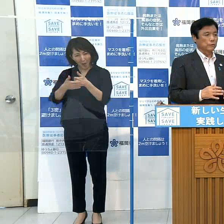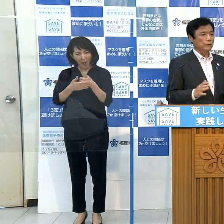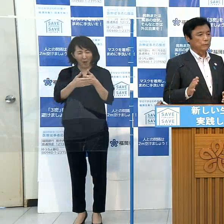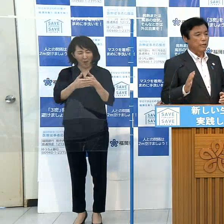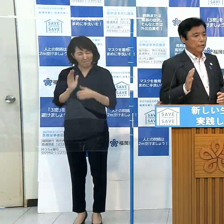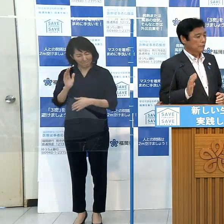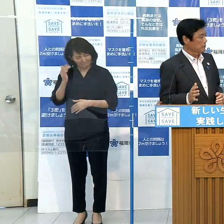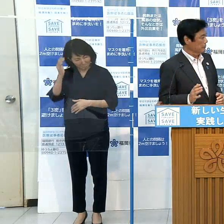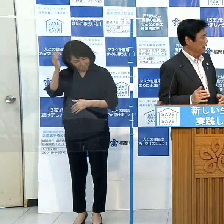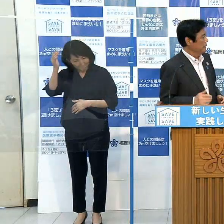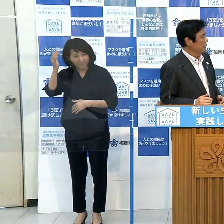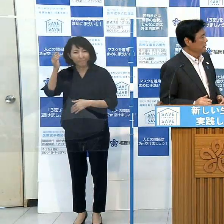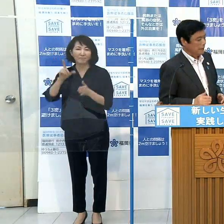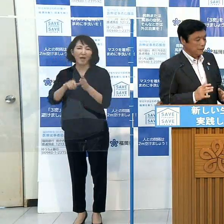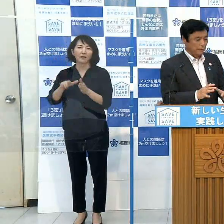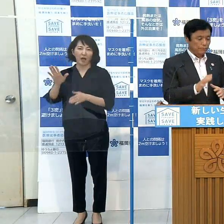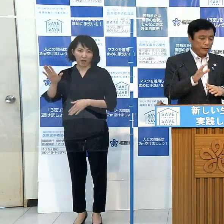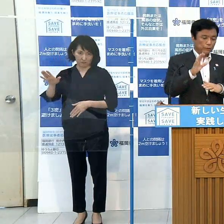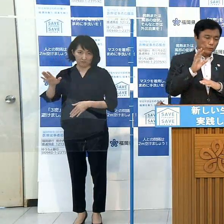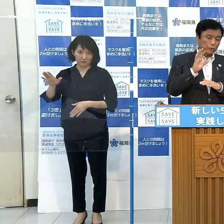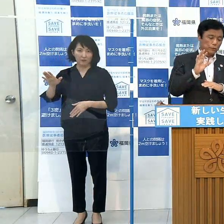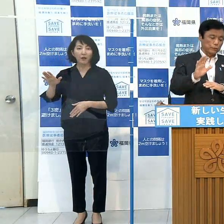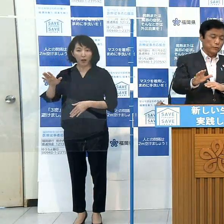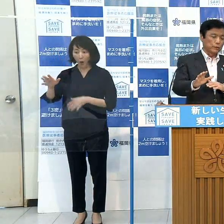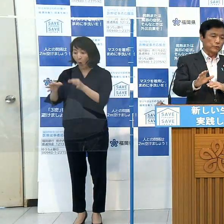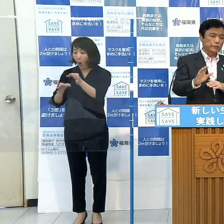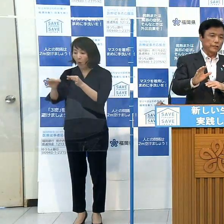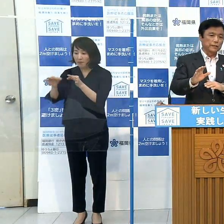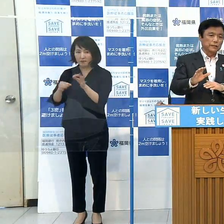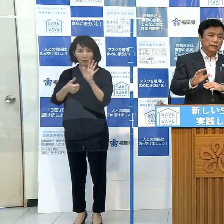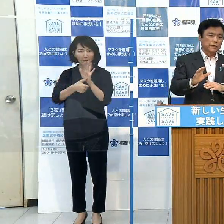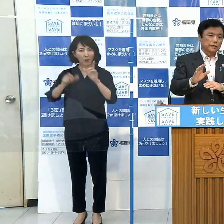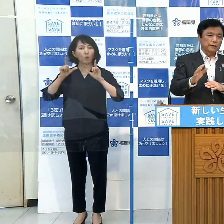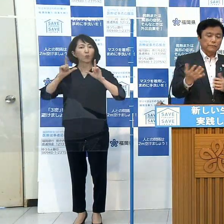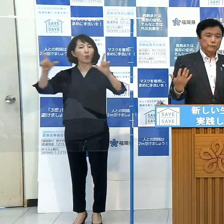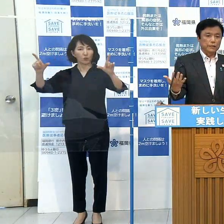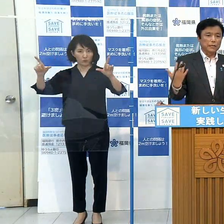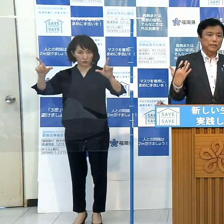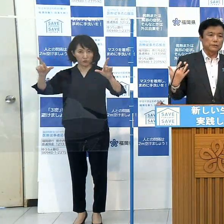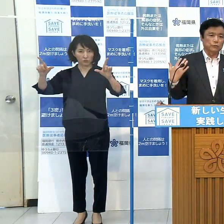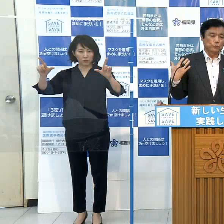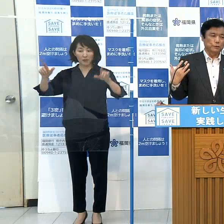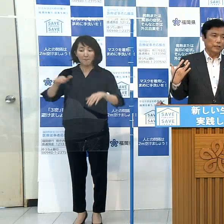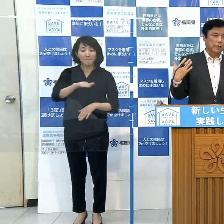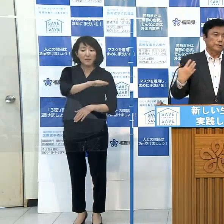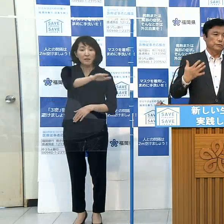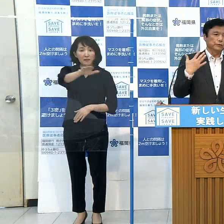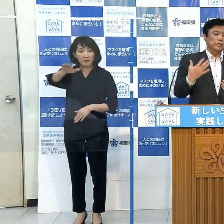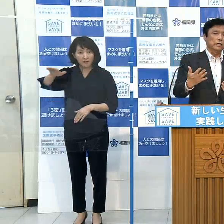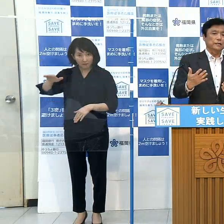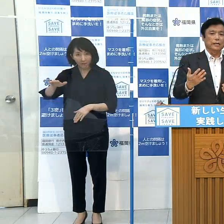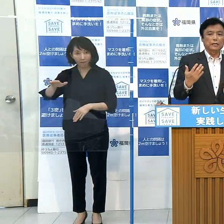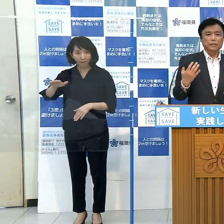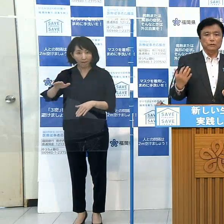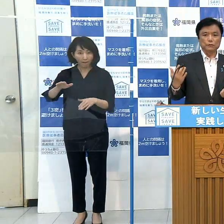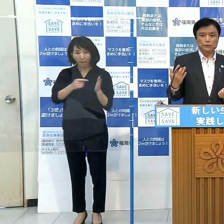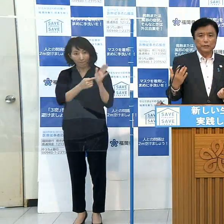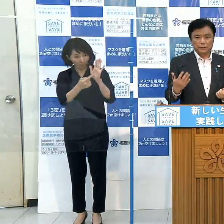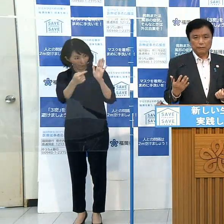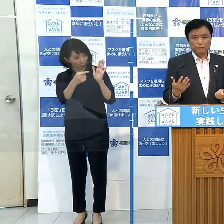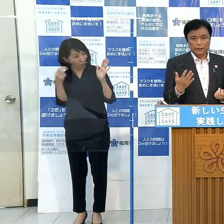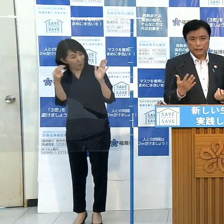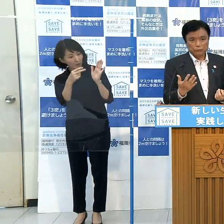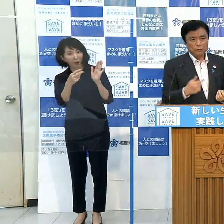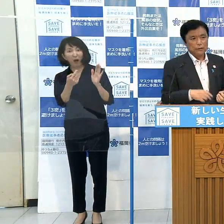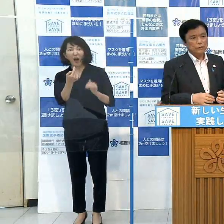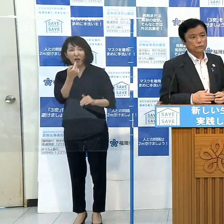ということだ場合もありますので、店名を公表して、みんながそれを見て、自分に関わり合いがある施